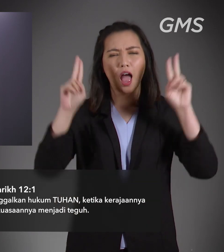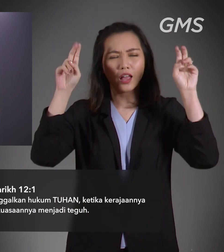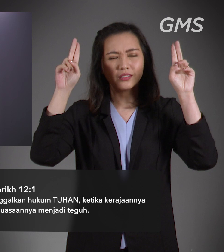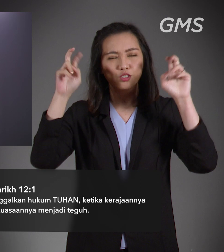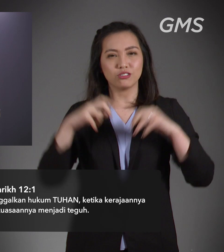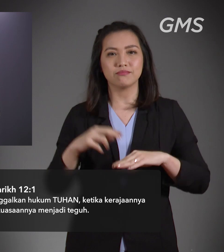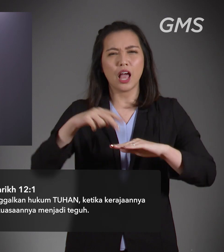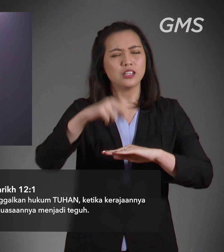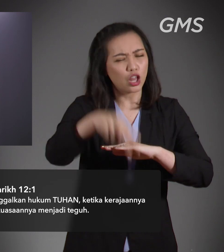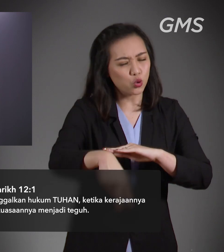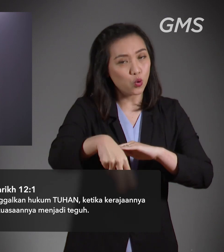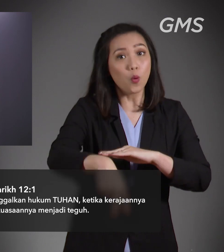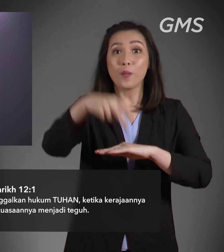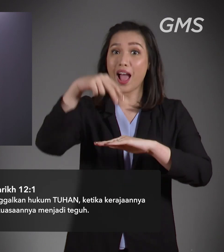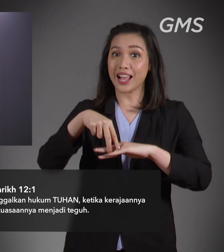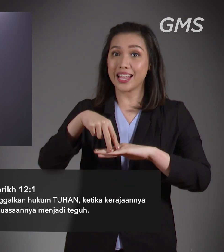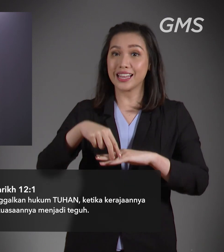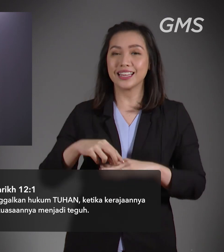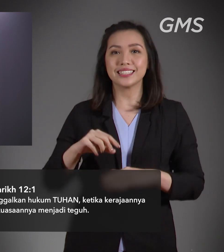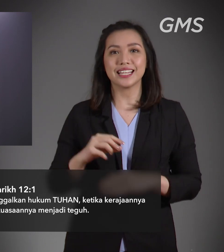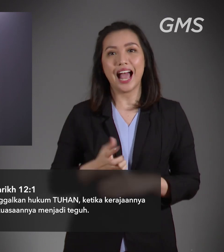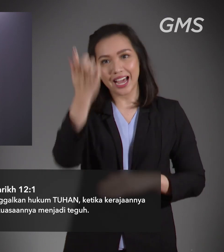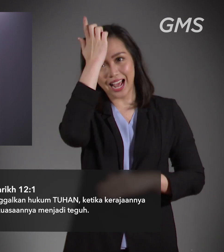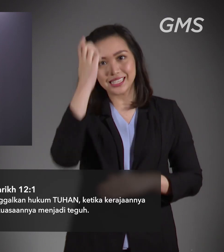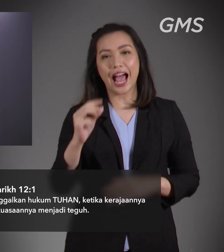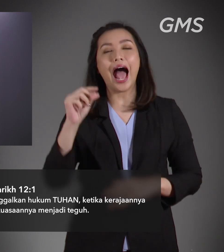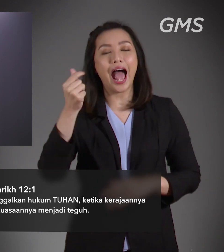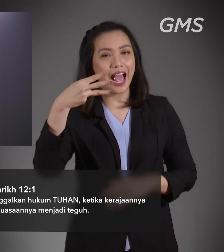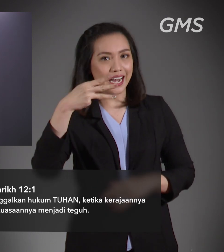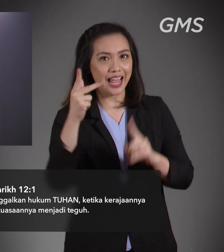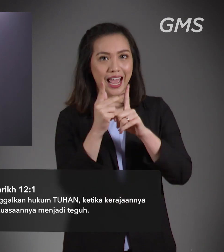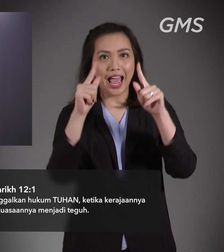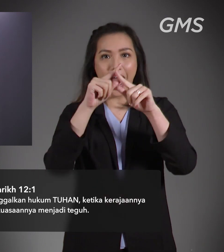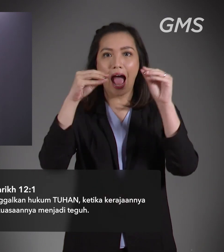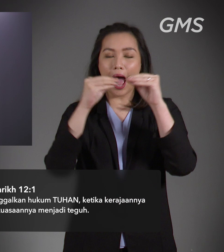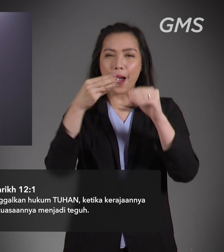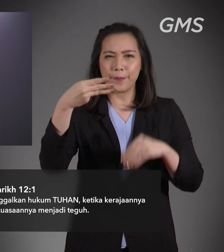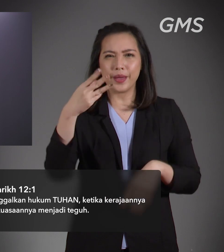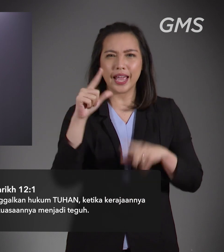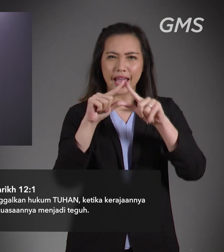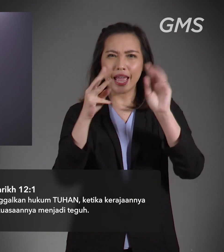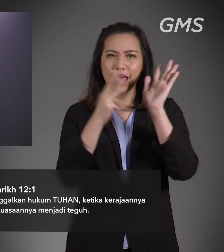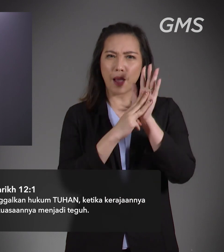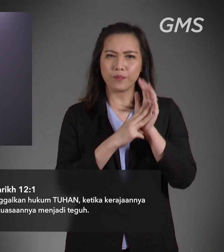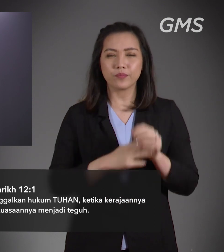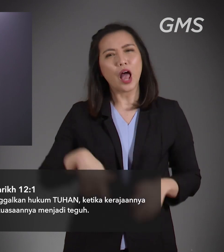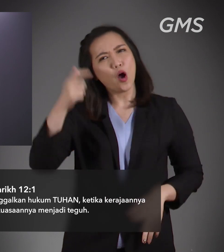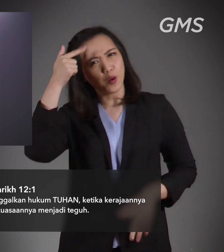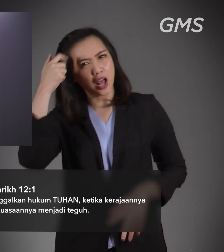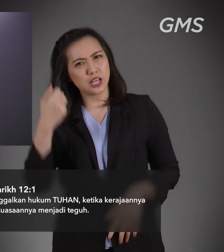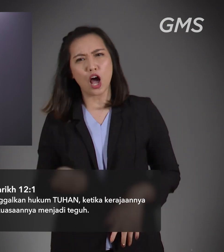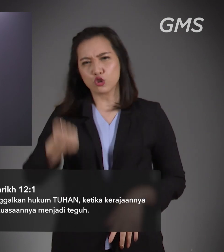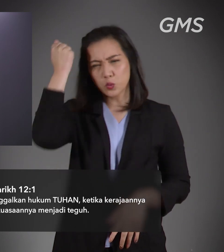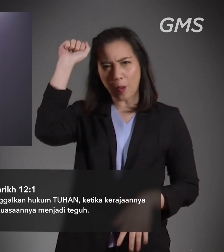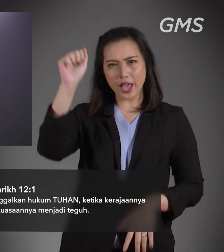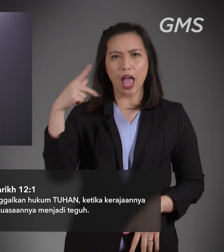Rehabeam, supaya kita bisa belajar tentang up and down kita sendiri. Supaya kita jangan jatuh bangun lagi di penghujung